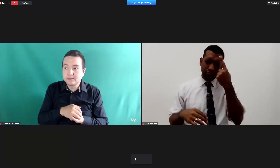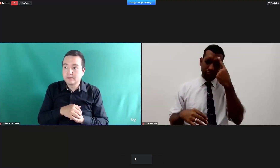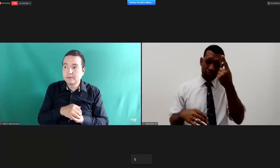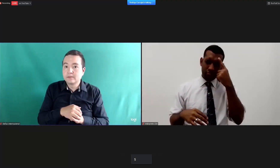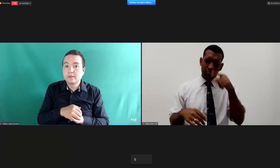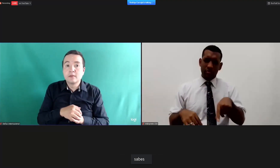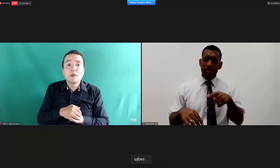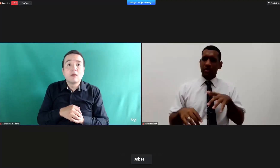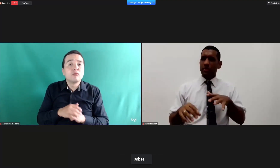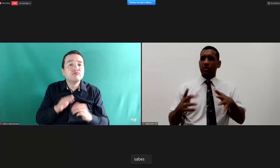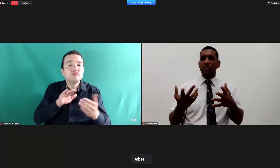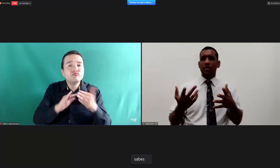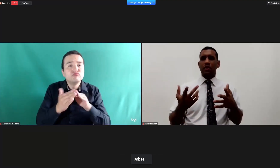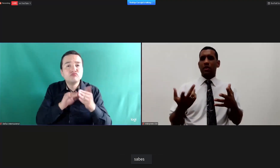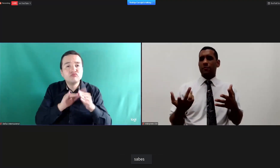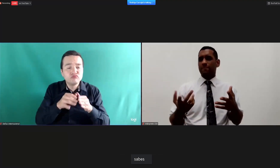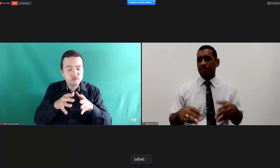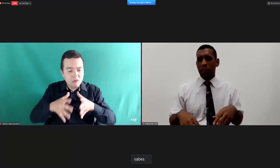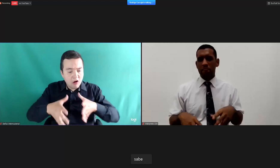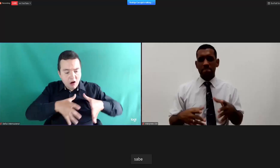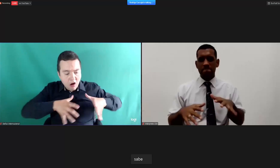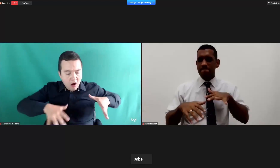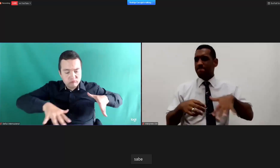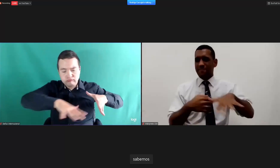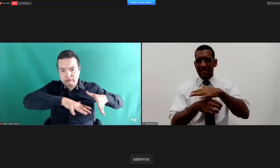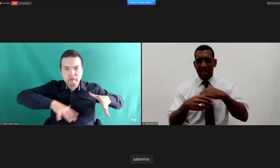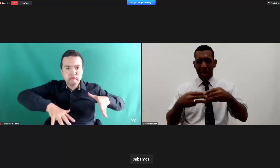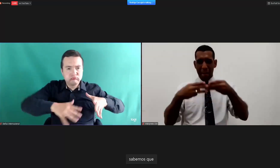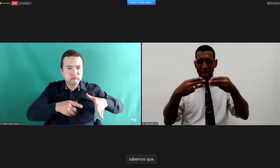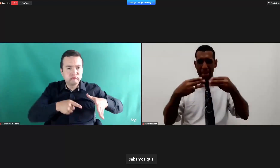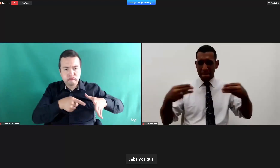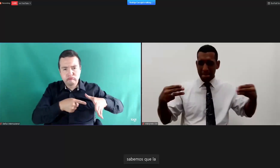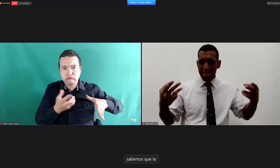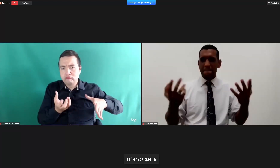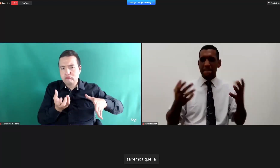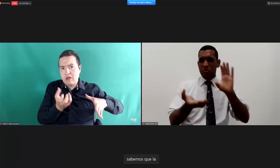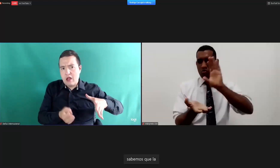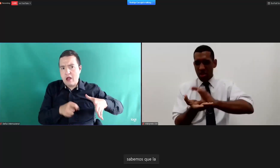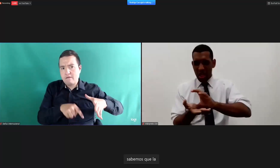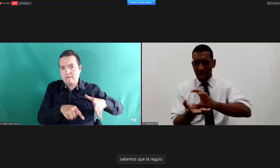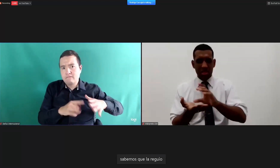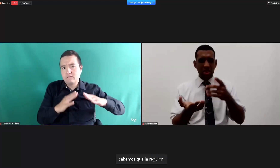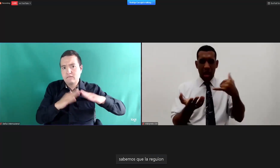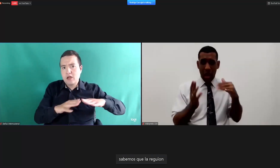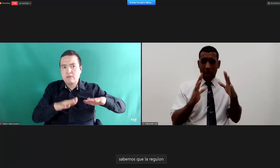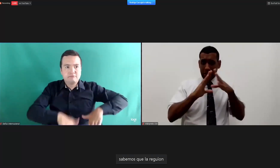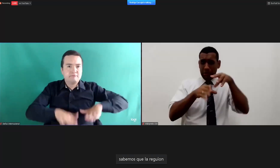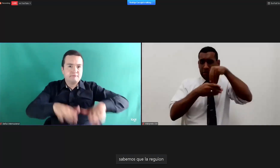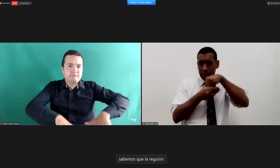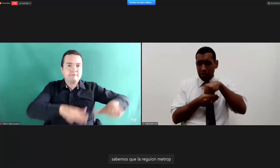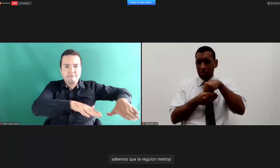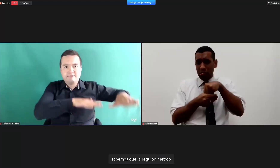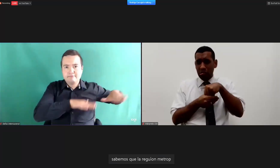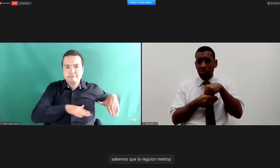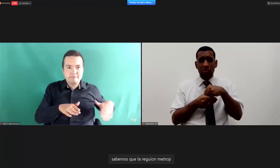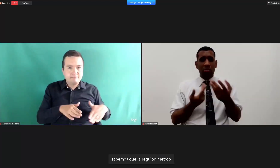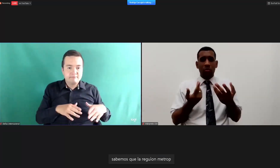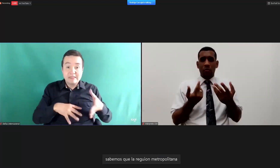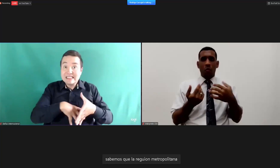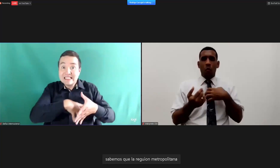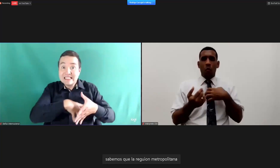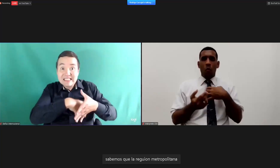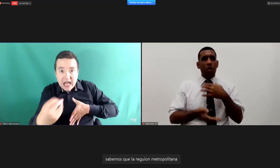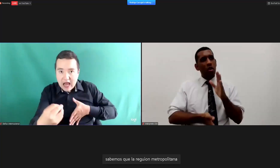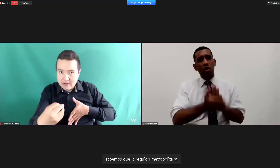metropolitana tenemos totalmente en cuarentena, o sea, no podemos salir. Aquí son cerca